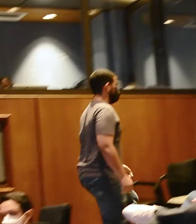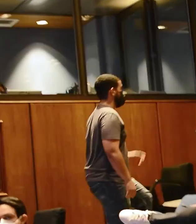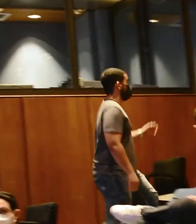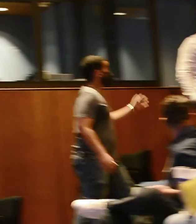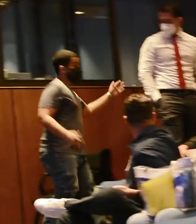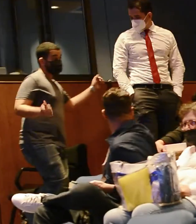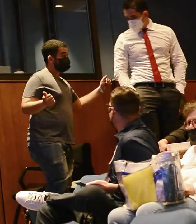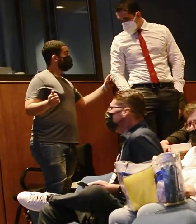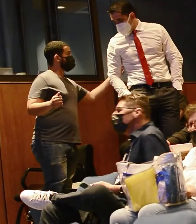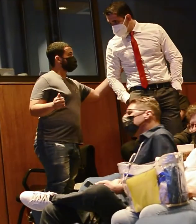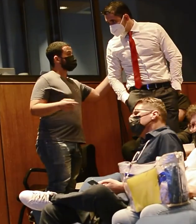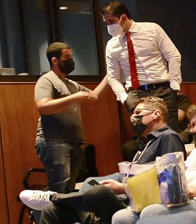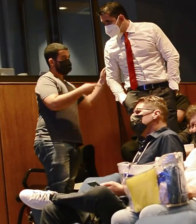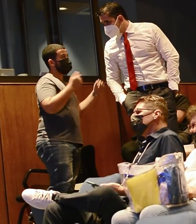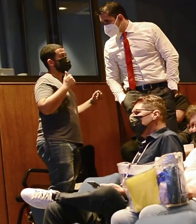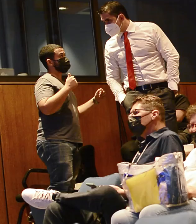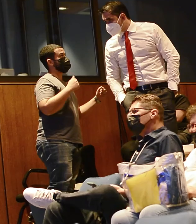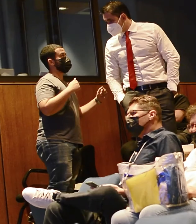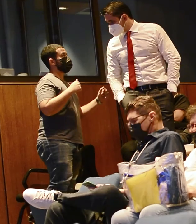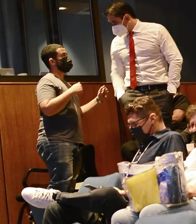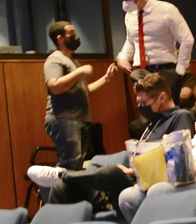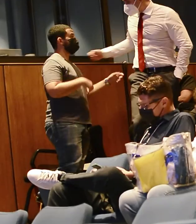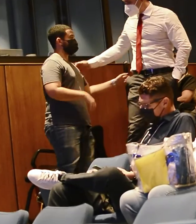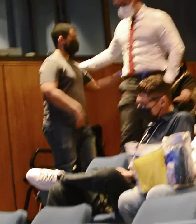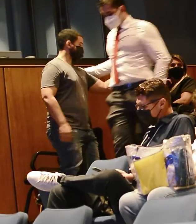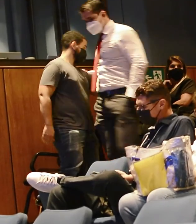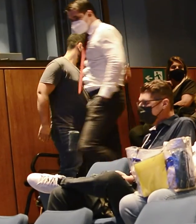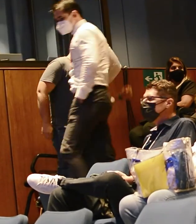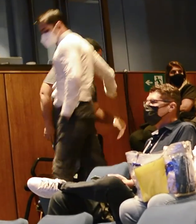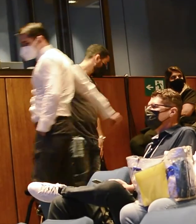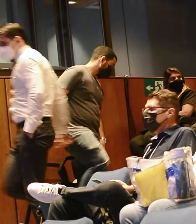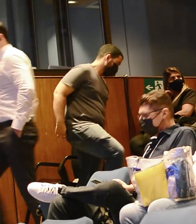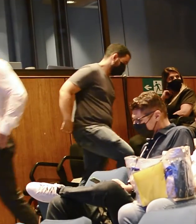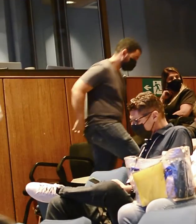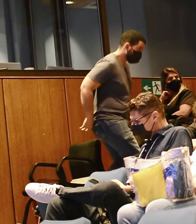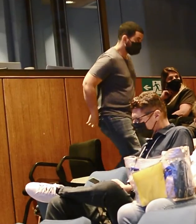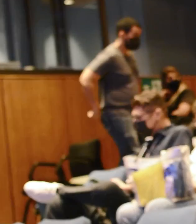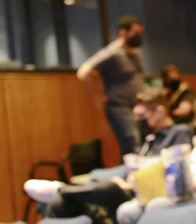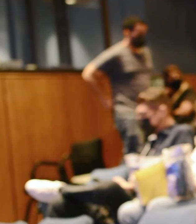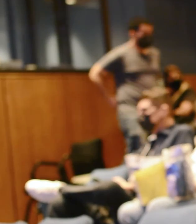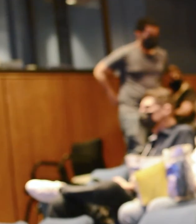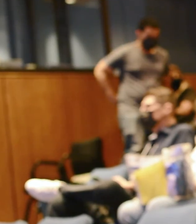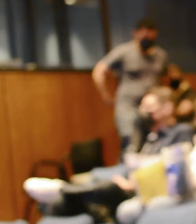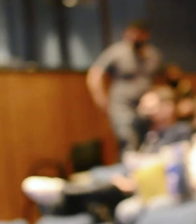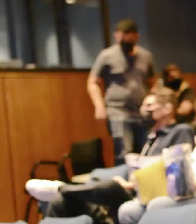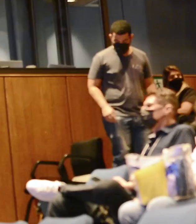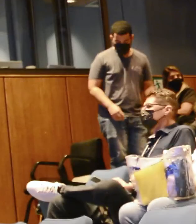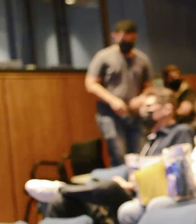profunda. E minha dúvida que, assim, foi a dúvida da família, inclusive,